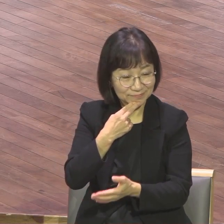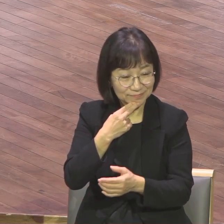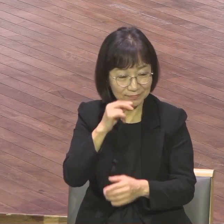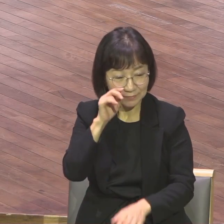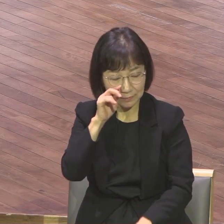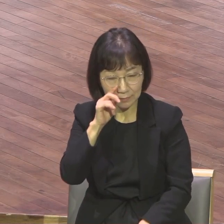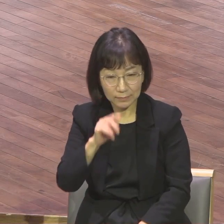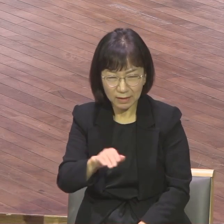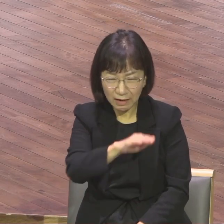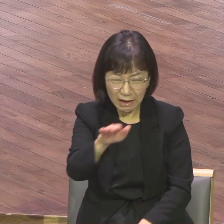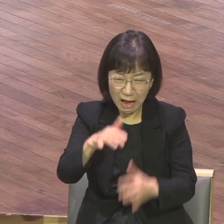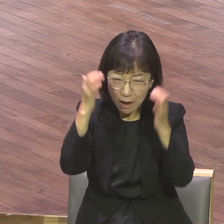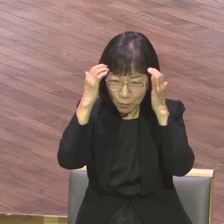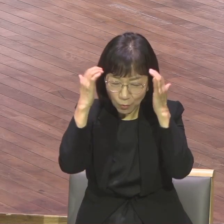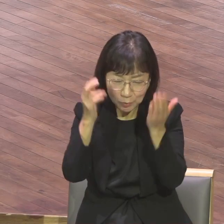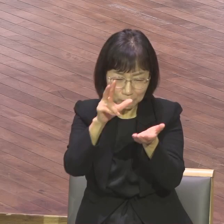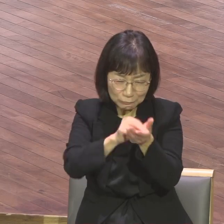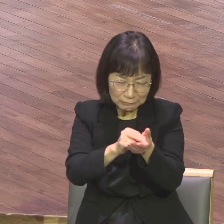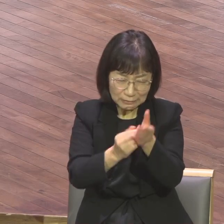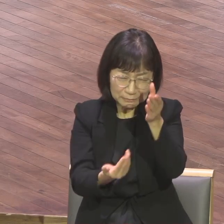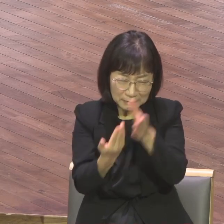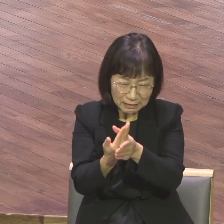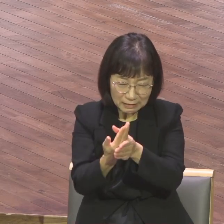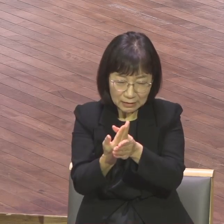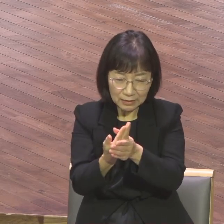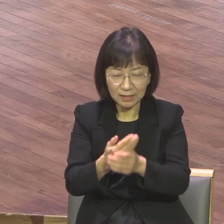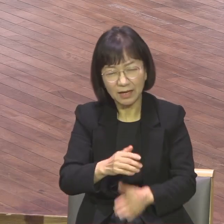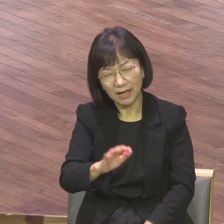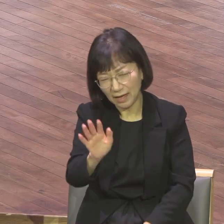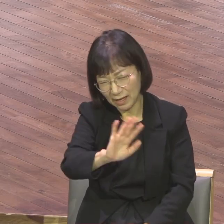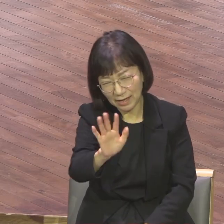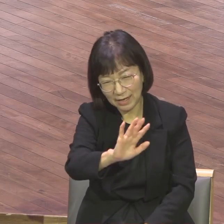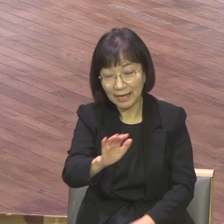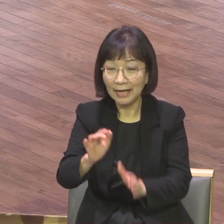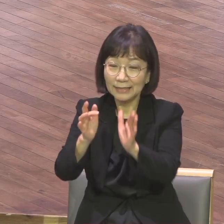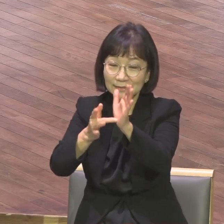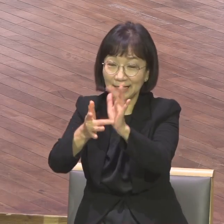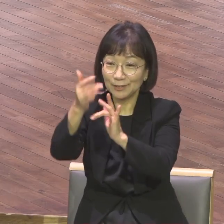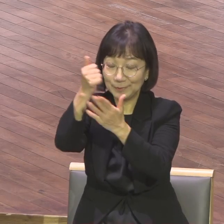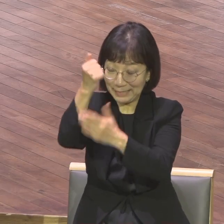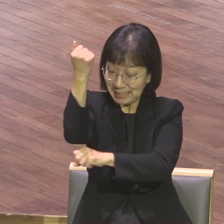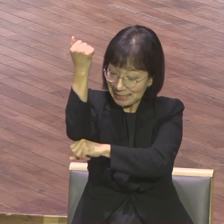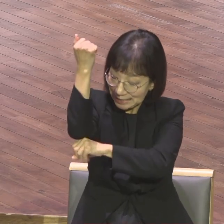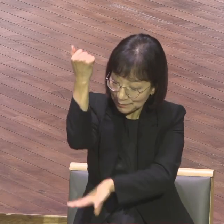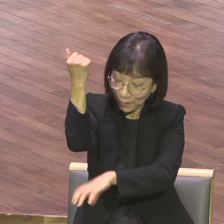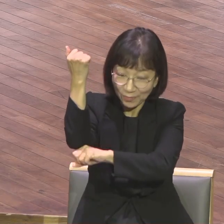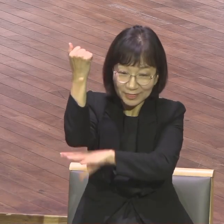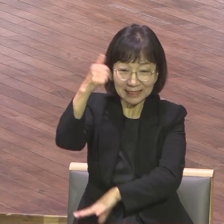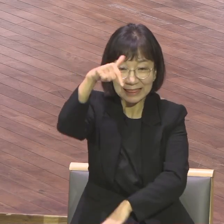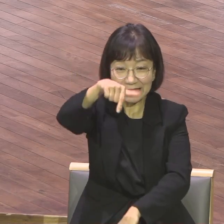크고 작은 문제 있게 그 문제 아니라니까요. 예수님의 근본 문제 다 해결해 주셨다.